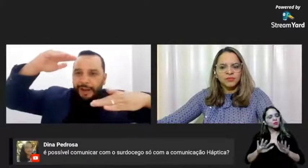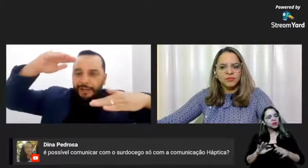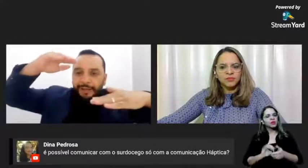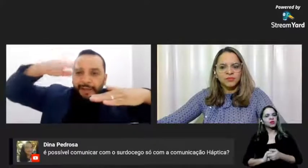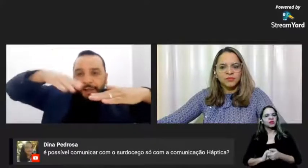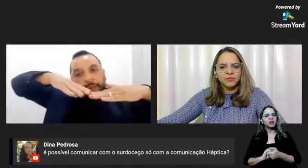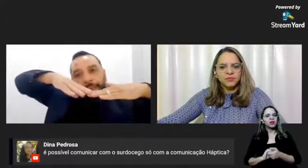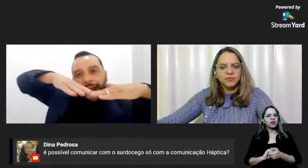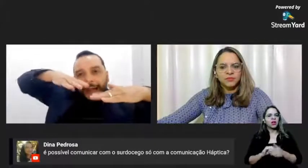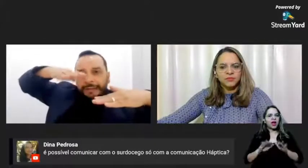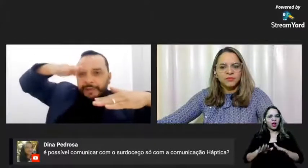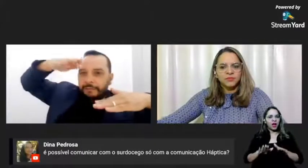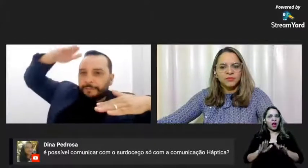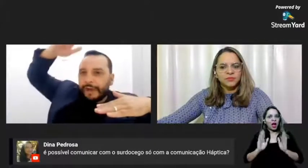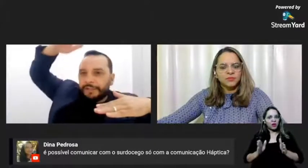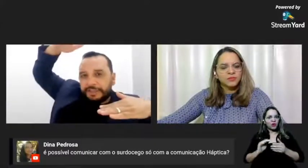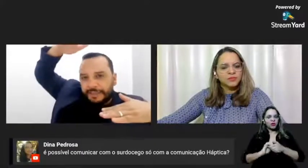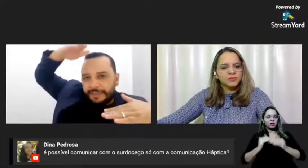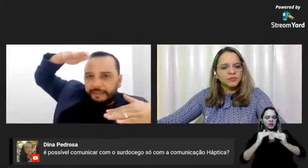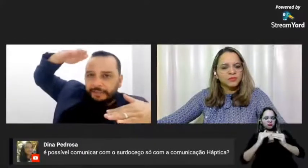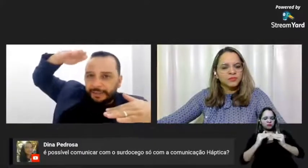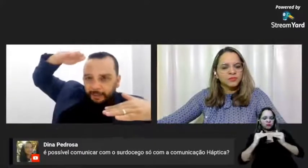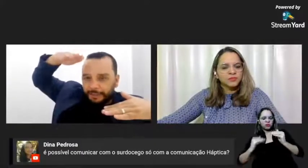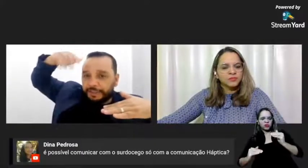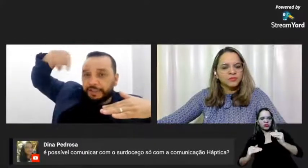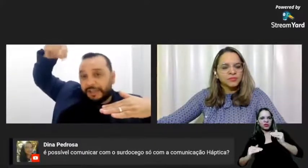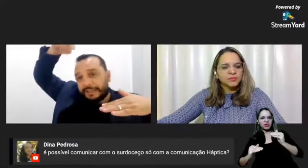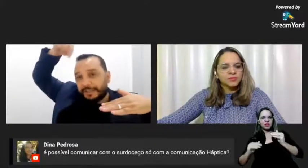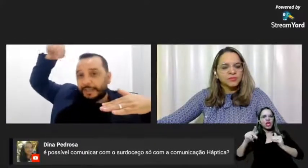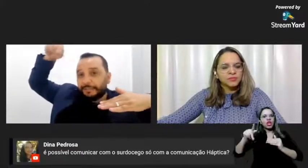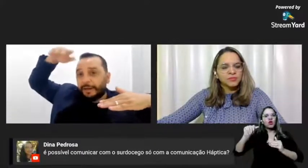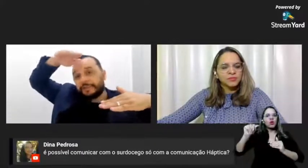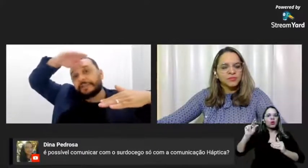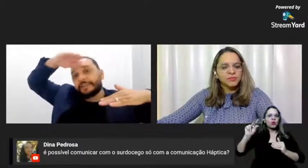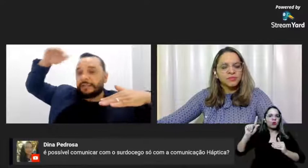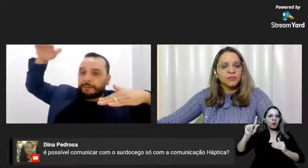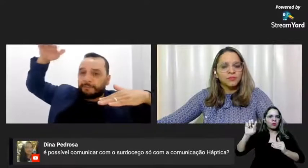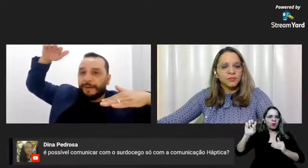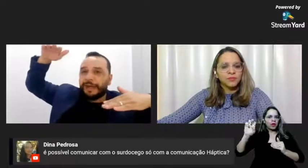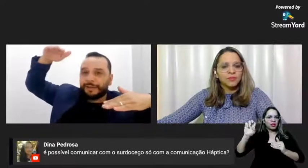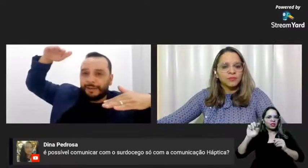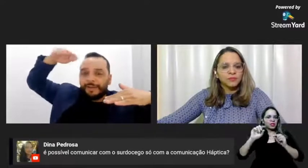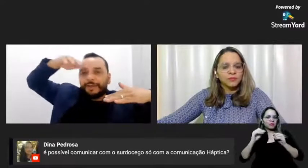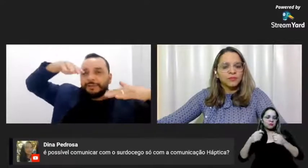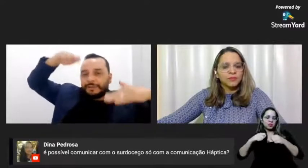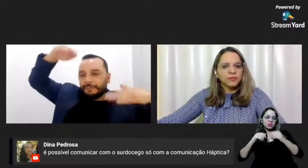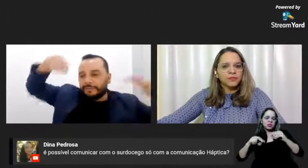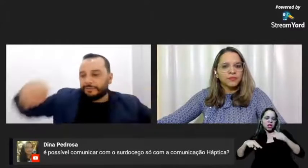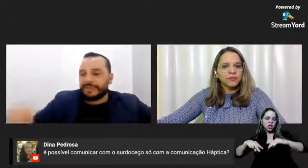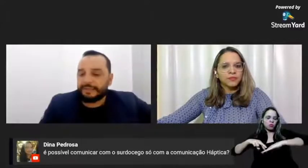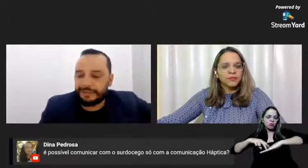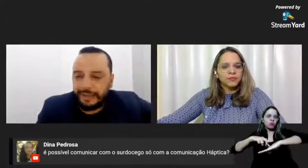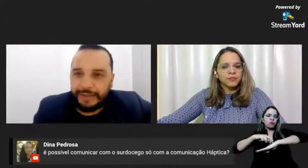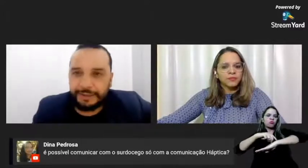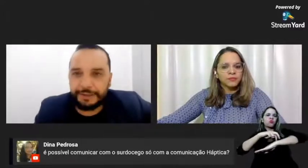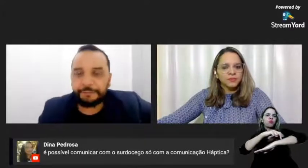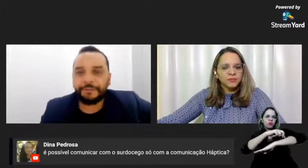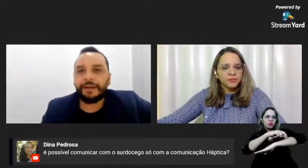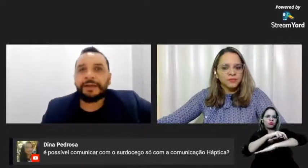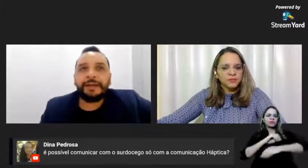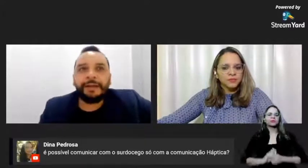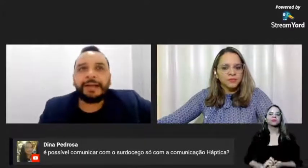baixo do parque e o parque tem uma parte de cima. Então, para a gente acessar essa parte de cima do parque, nós temos que subir essas